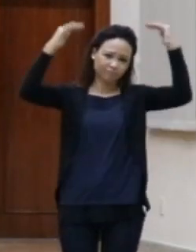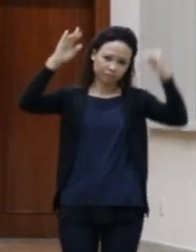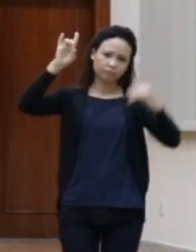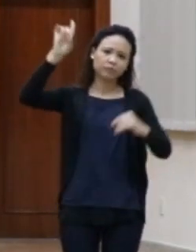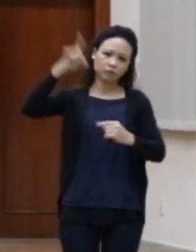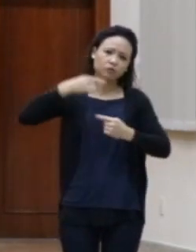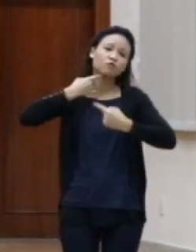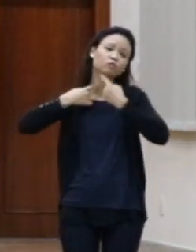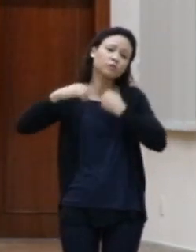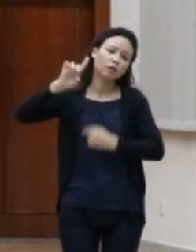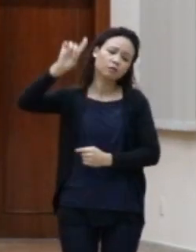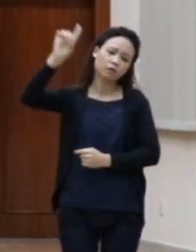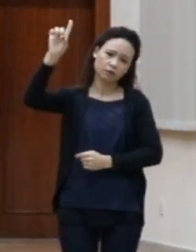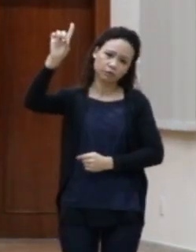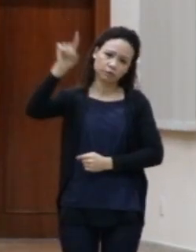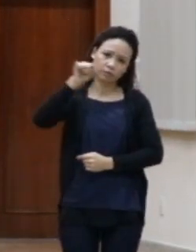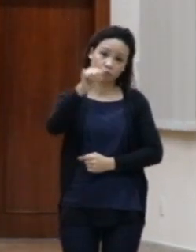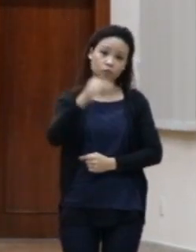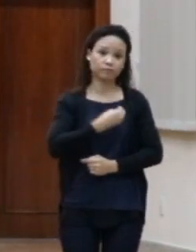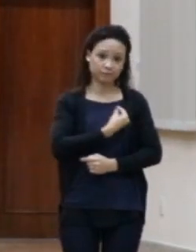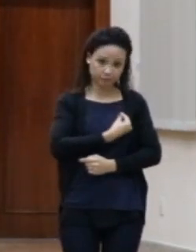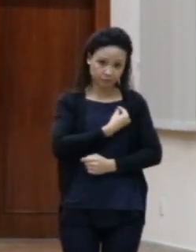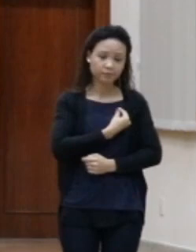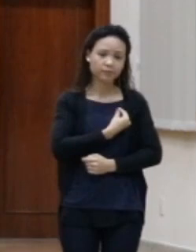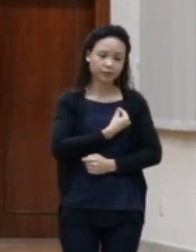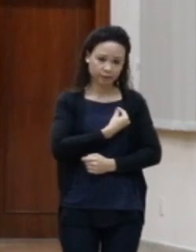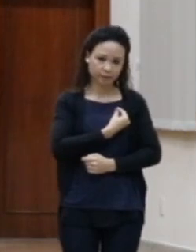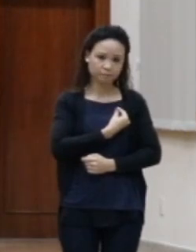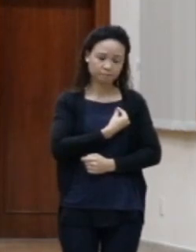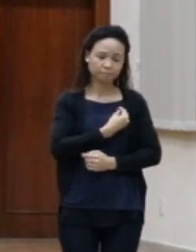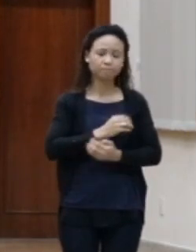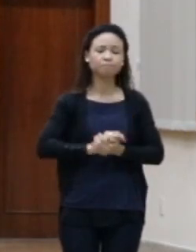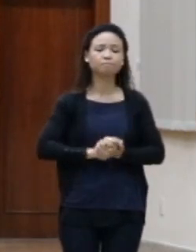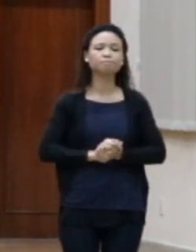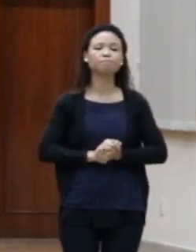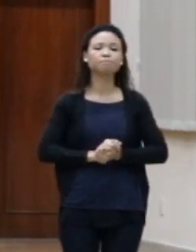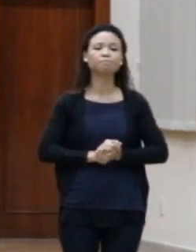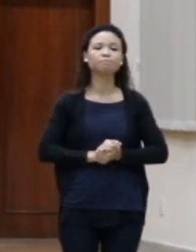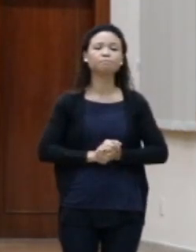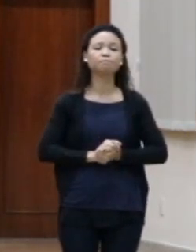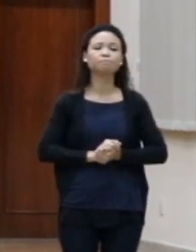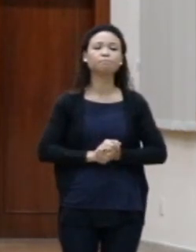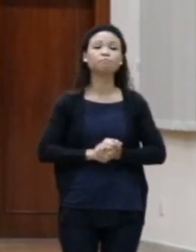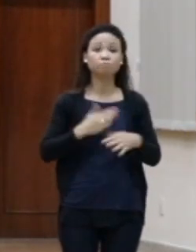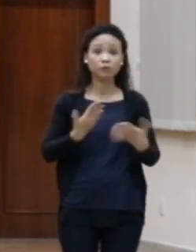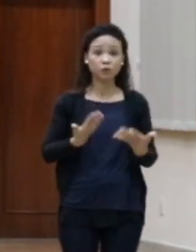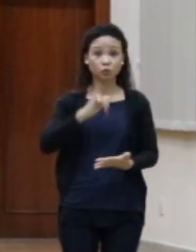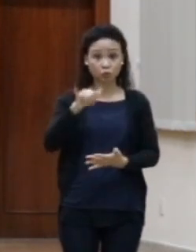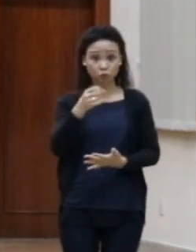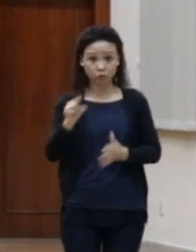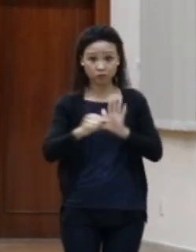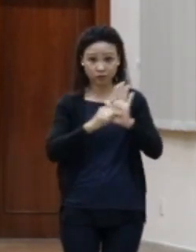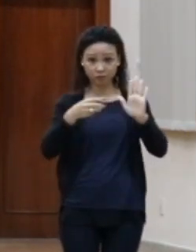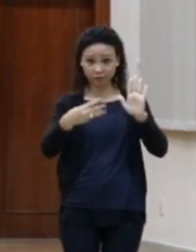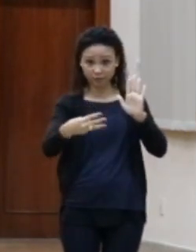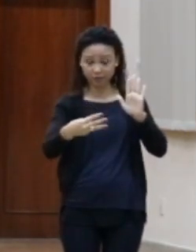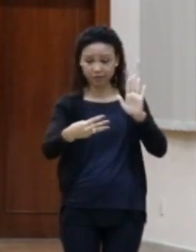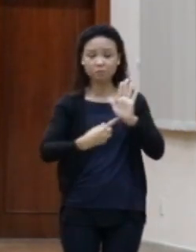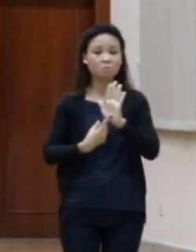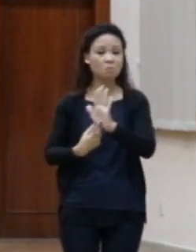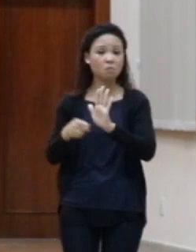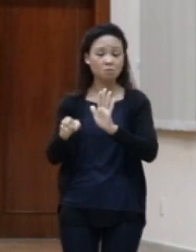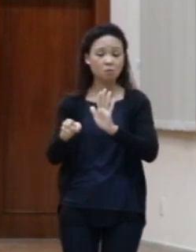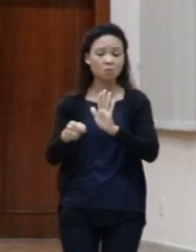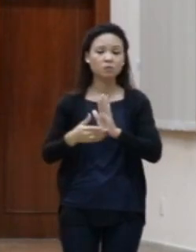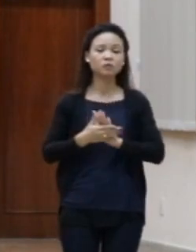Deus. Versículo de número 3 desse texto, em que Jesus se encontra com aquele cego de nascença, diz que isso aconteceu